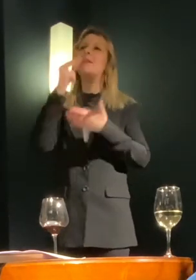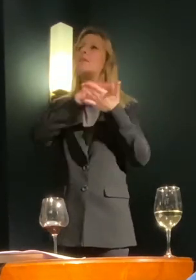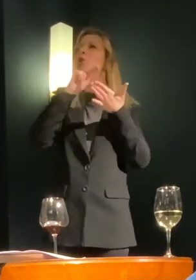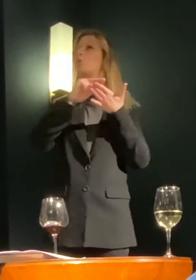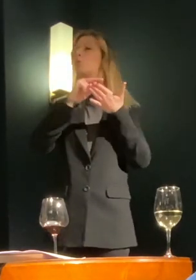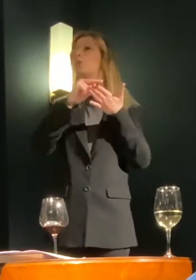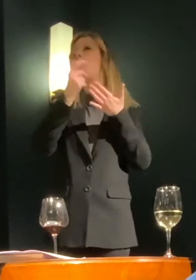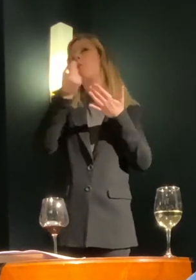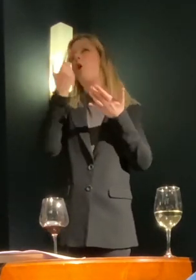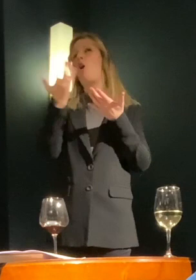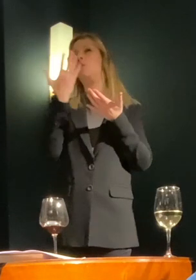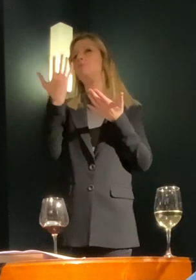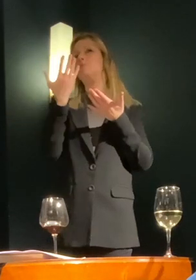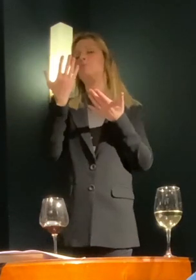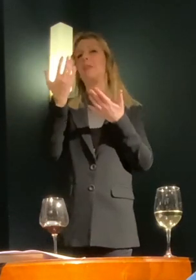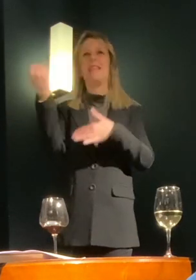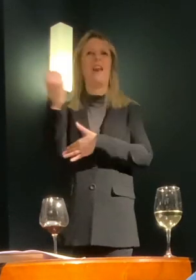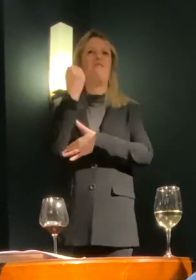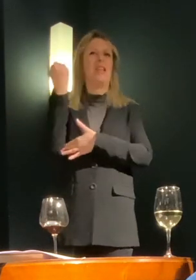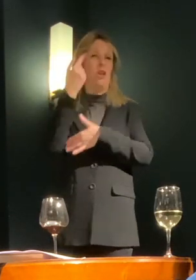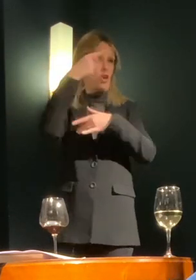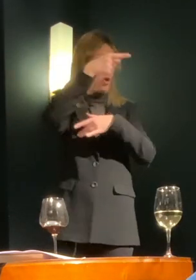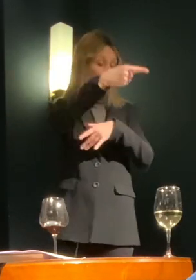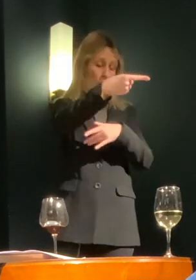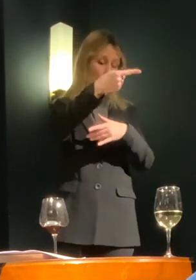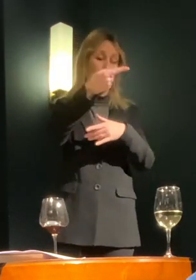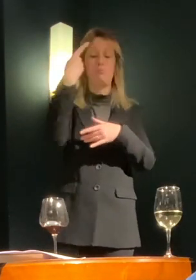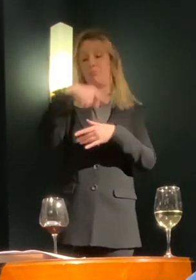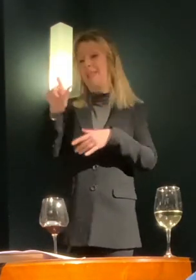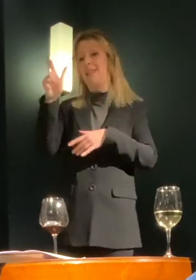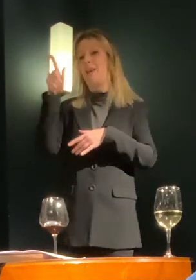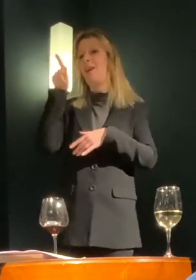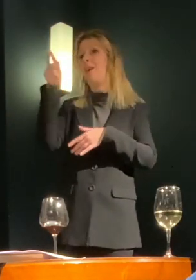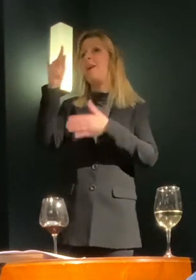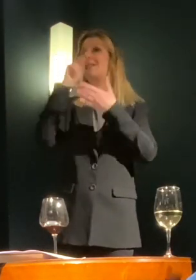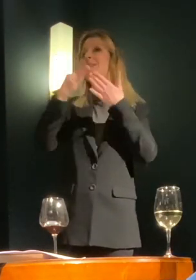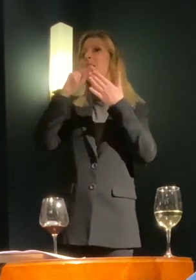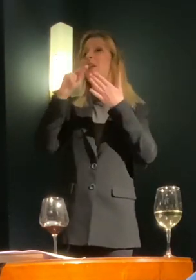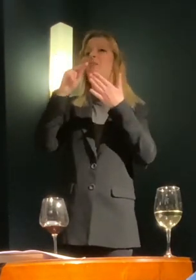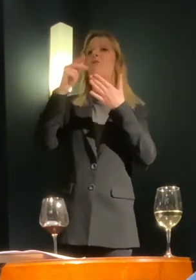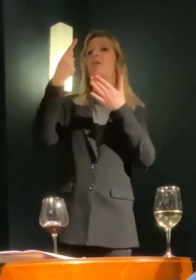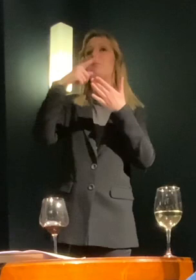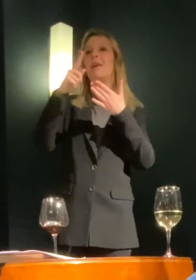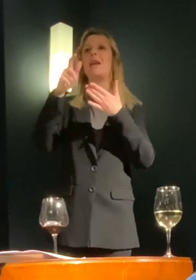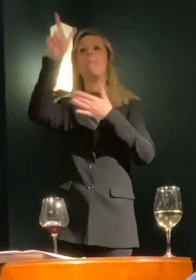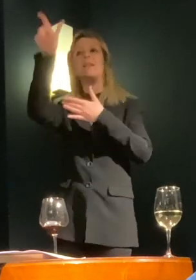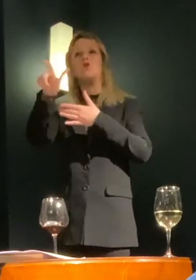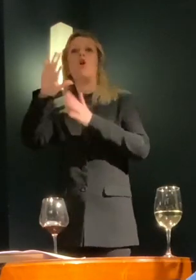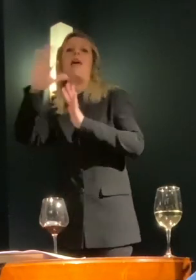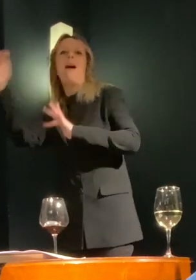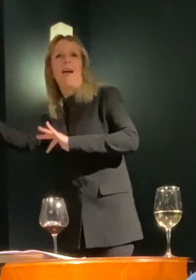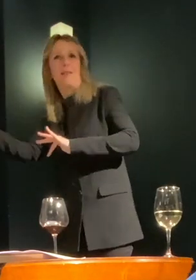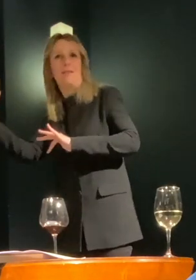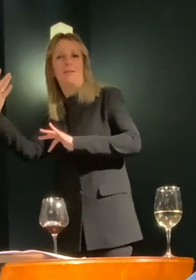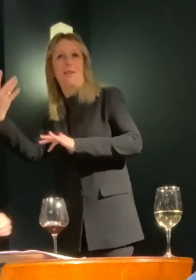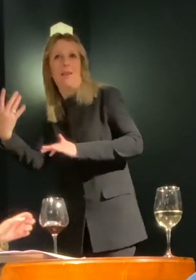un po' di servizio, perché tu scrivi cose che altri interpreteranno, che altri leggeranno, che altri faranno proprie, per